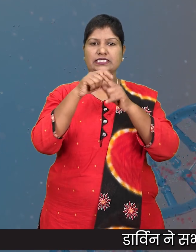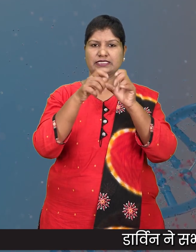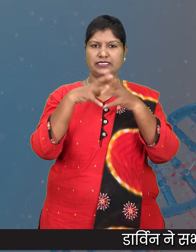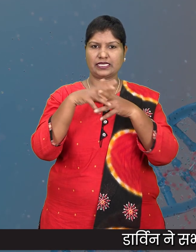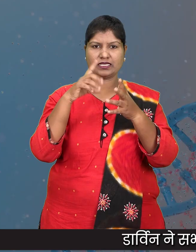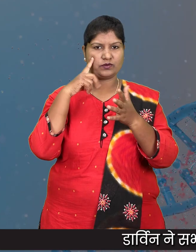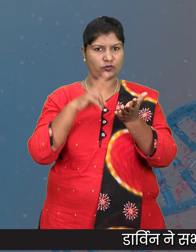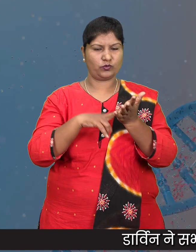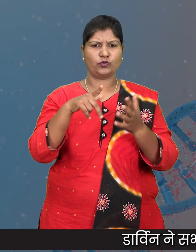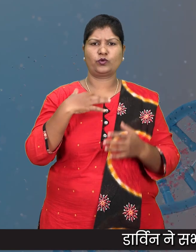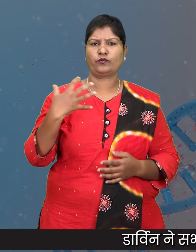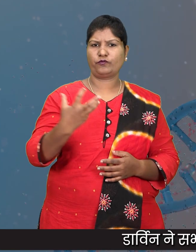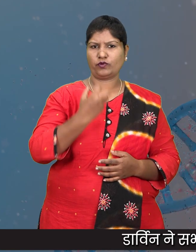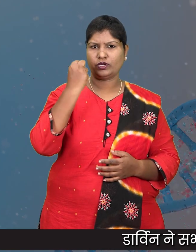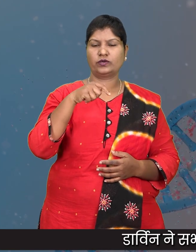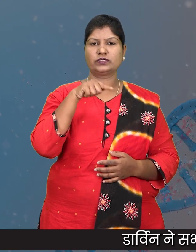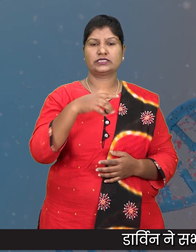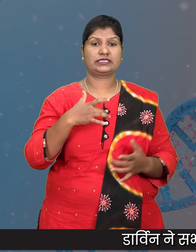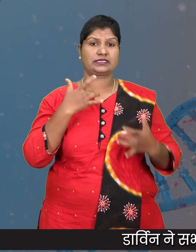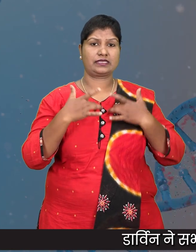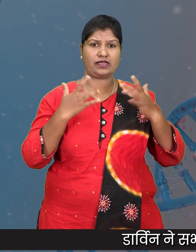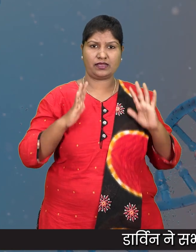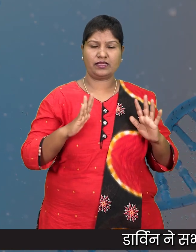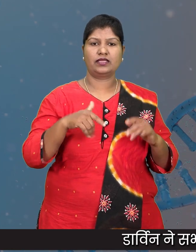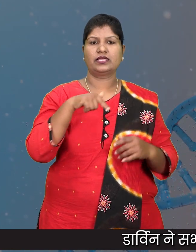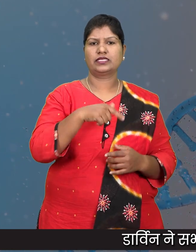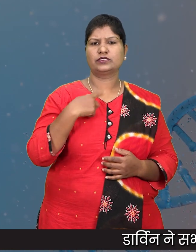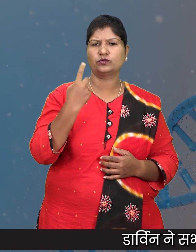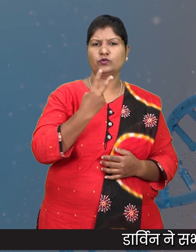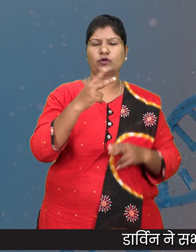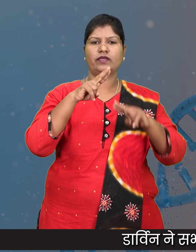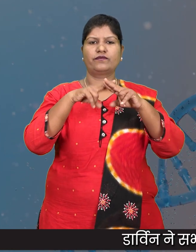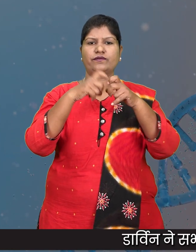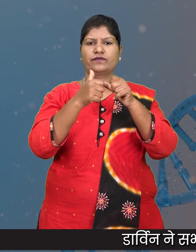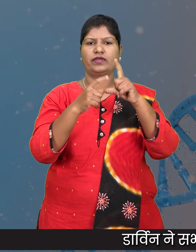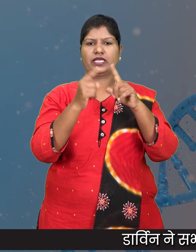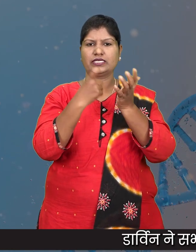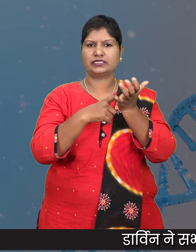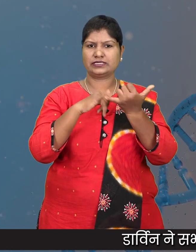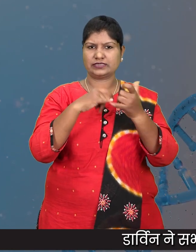डार्विन ने सभी जीवों में एक रोचक विशेषता पाई।